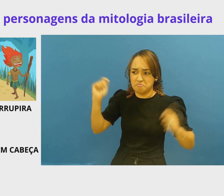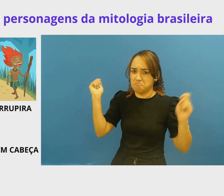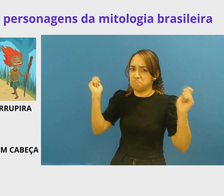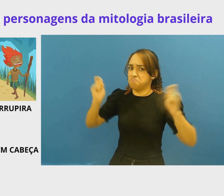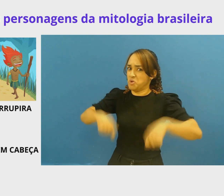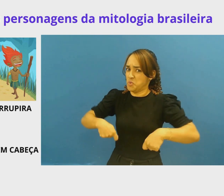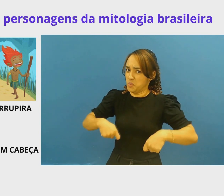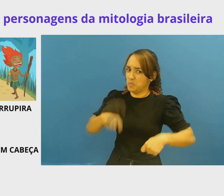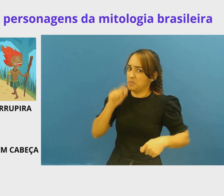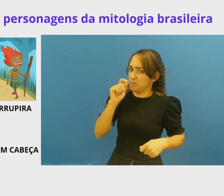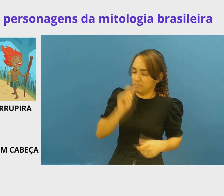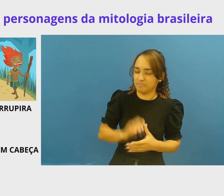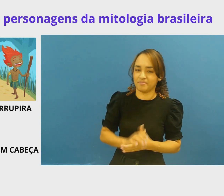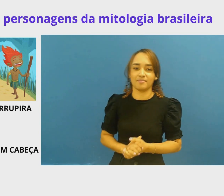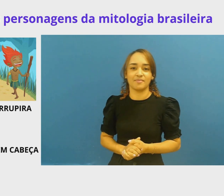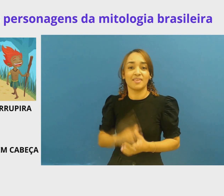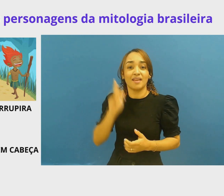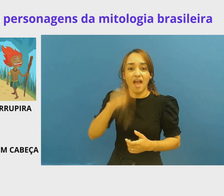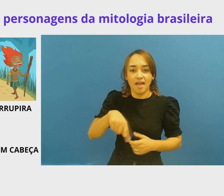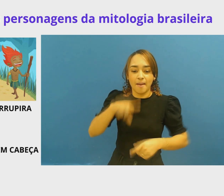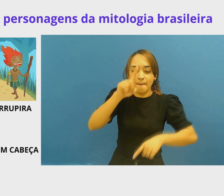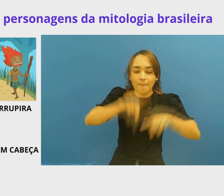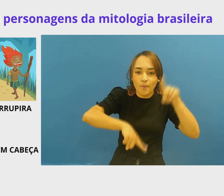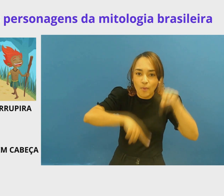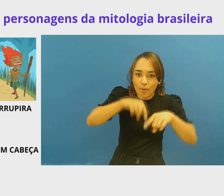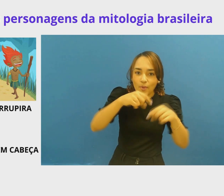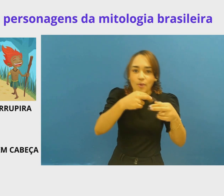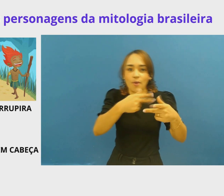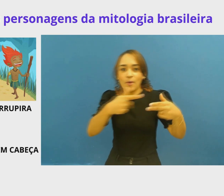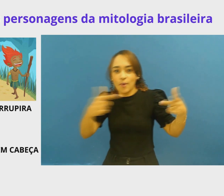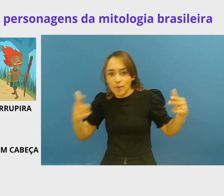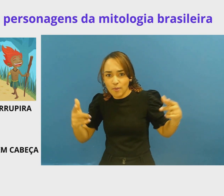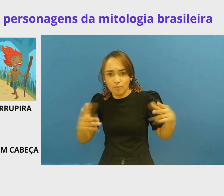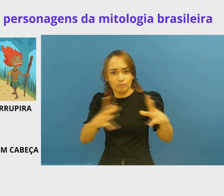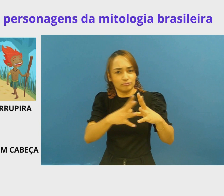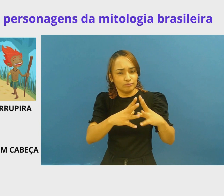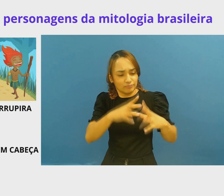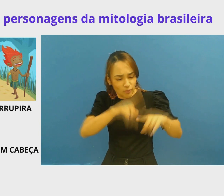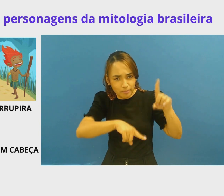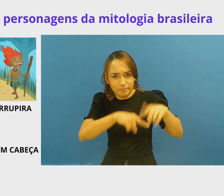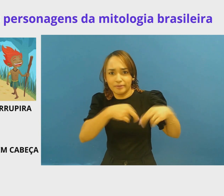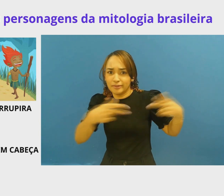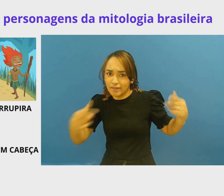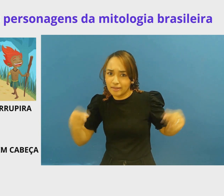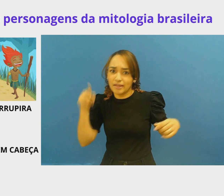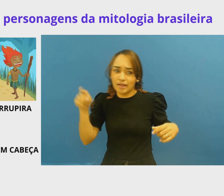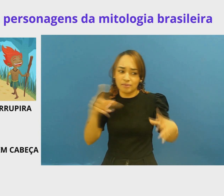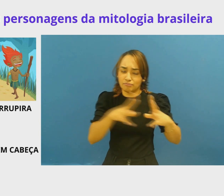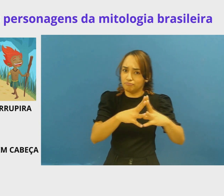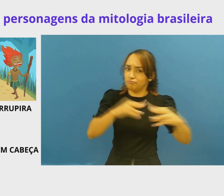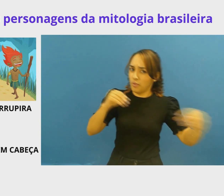lugar. Ele é conhecido por esconder objetos,